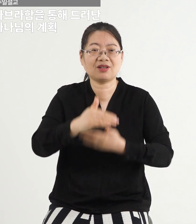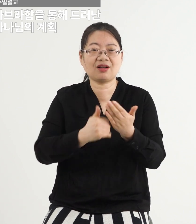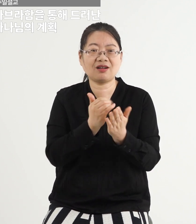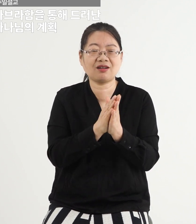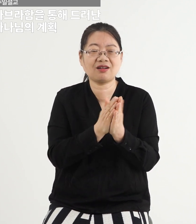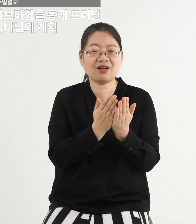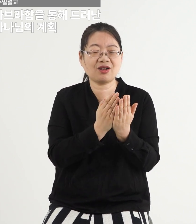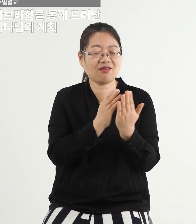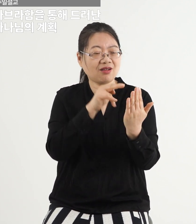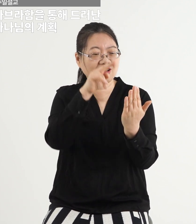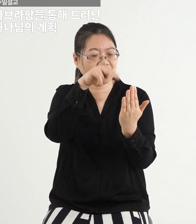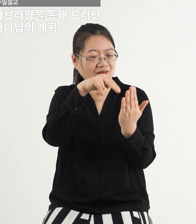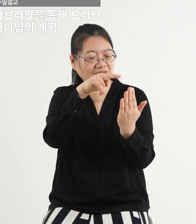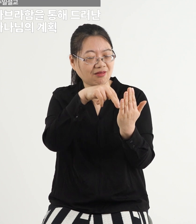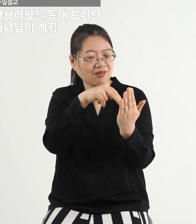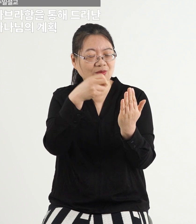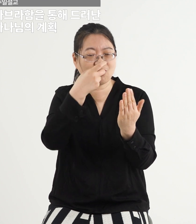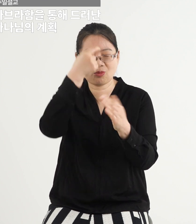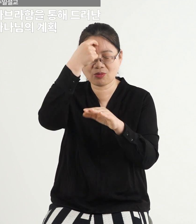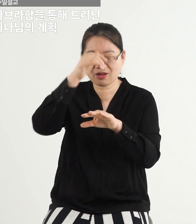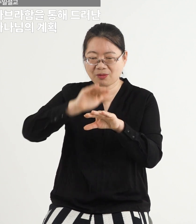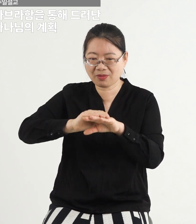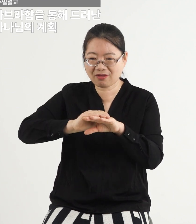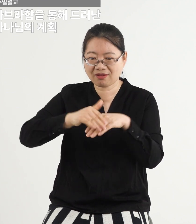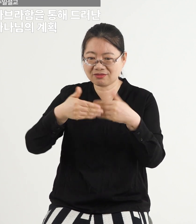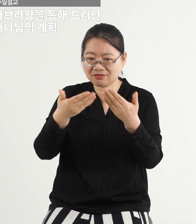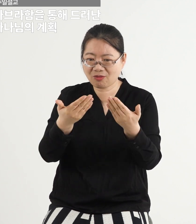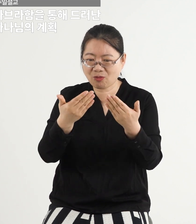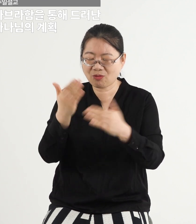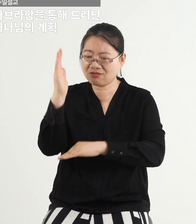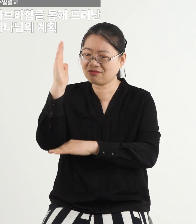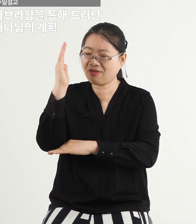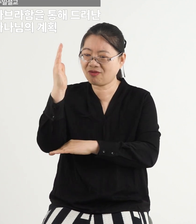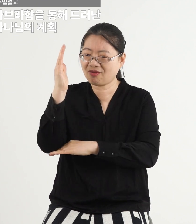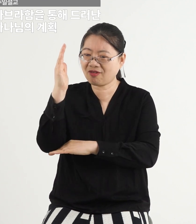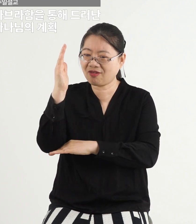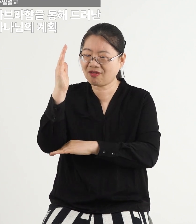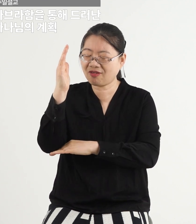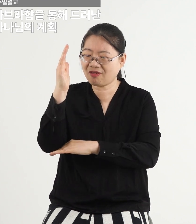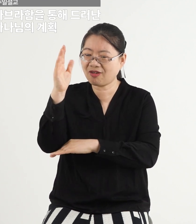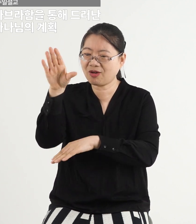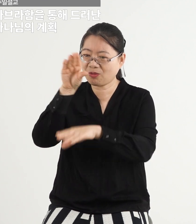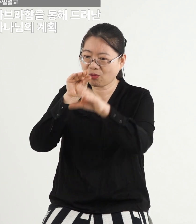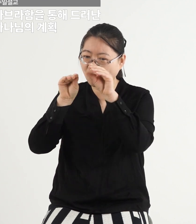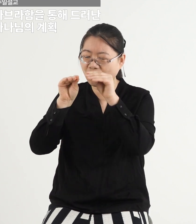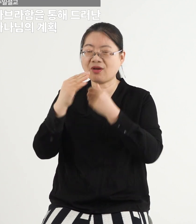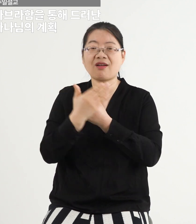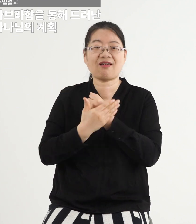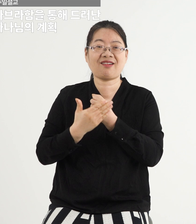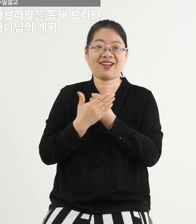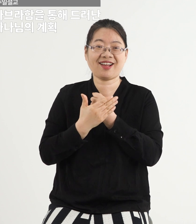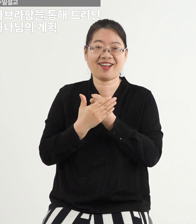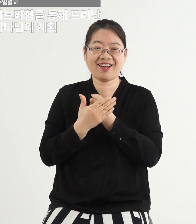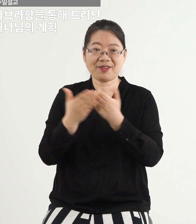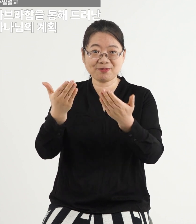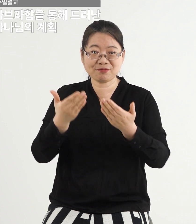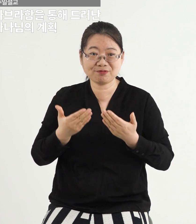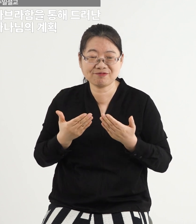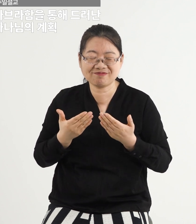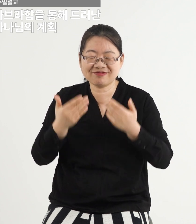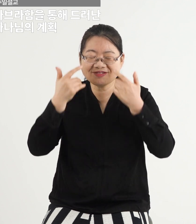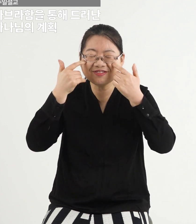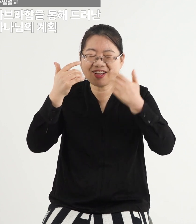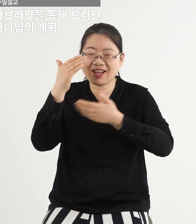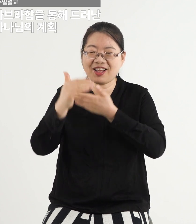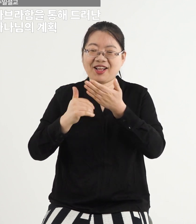읽다가 이렇게 예배를 드리다가 또 설교를 듣다가 은혜도 받아요. 어떤 아주 정확한